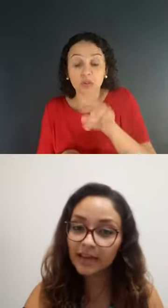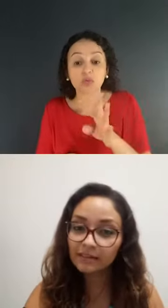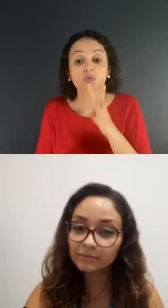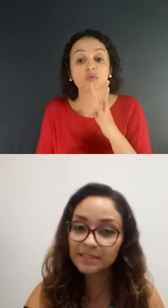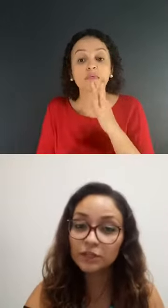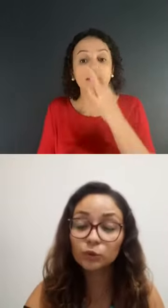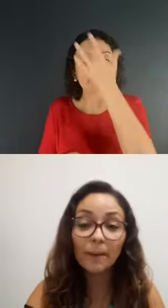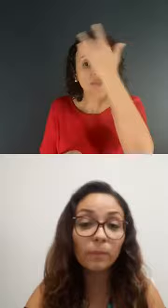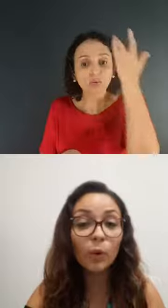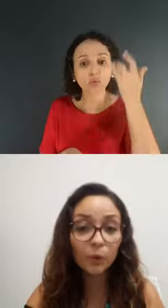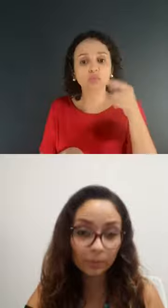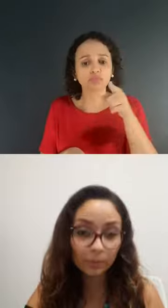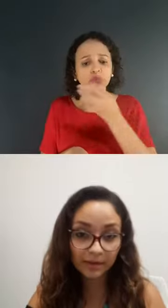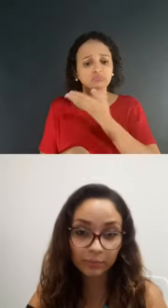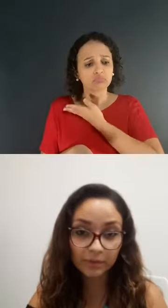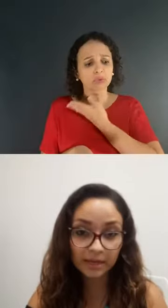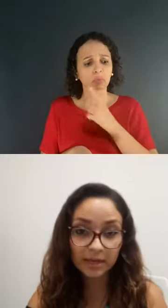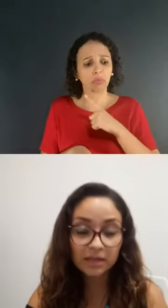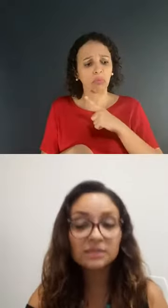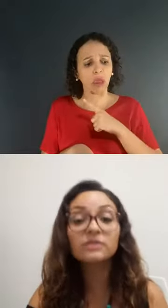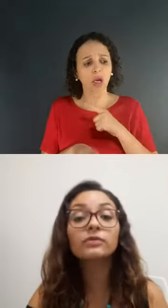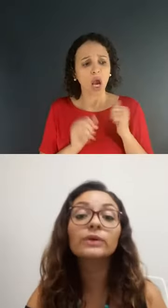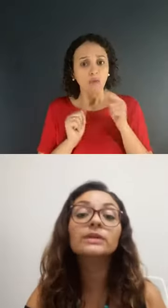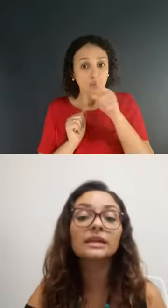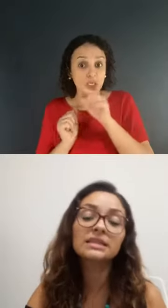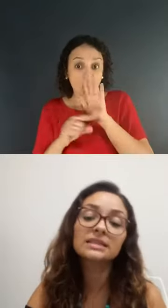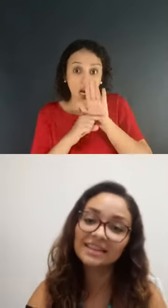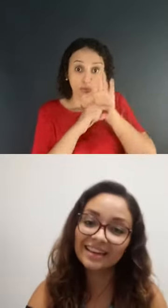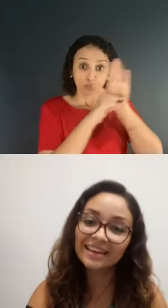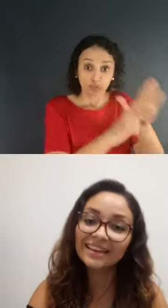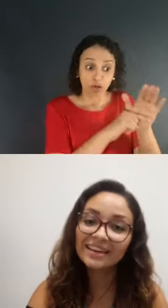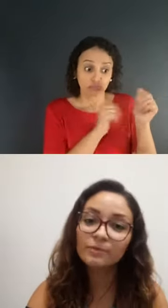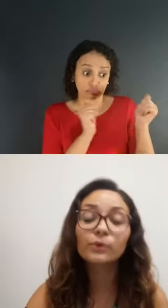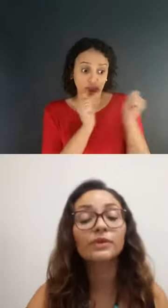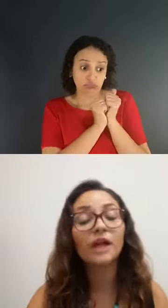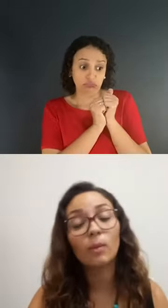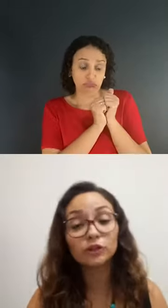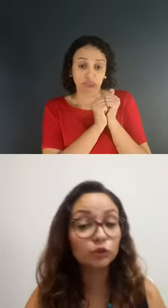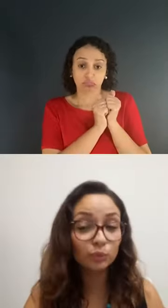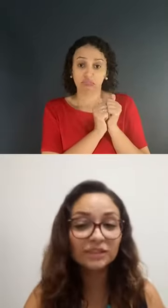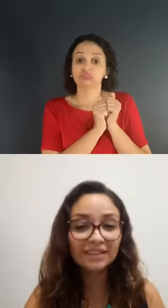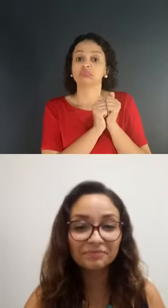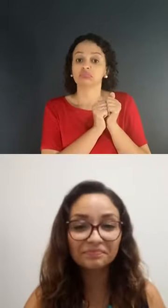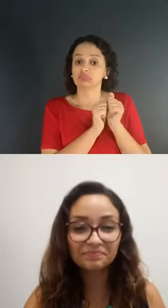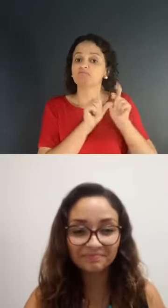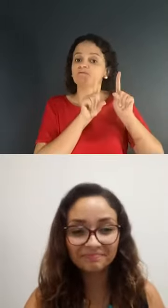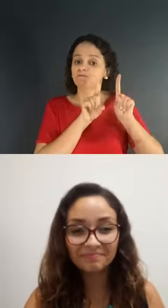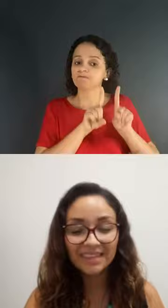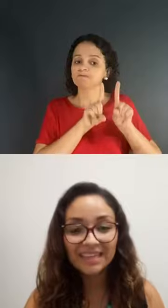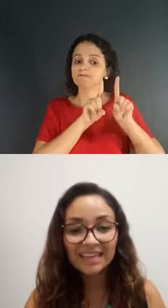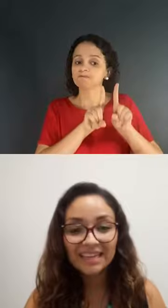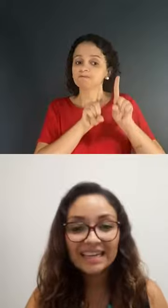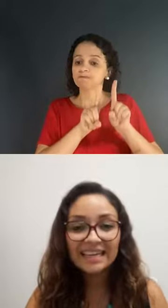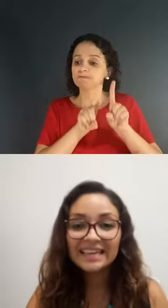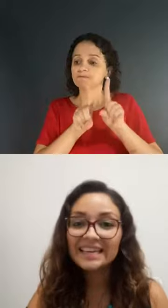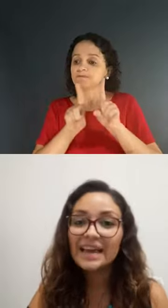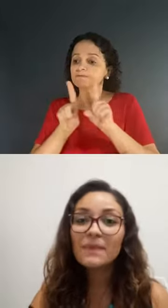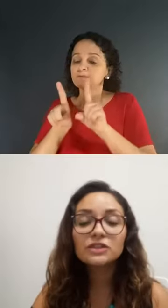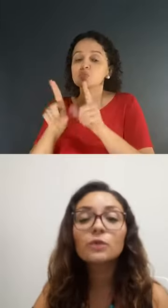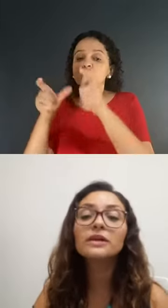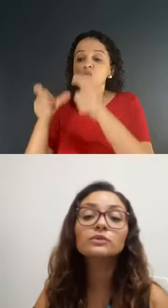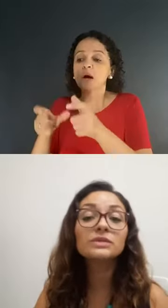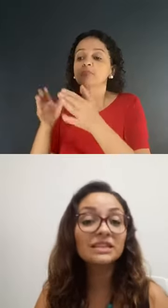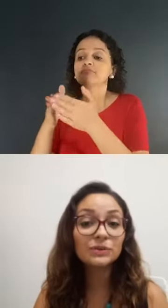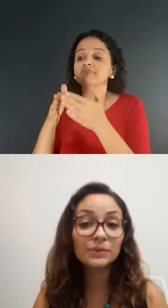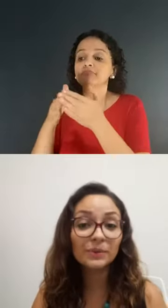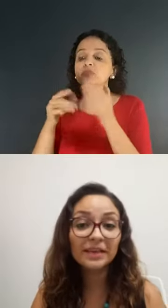ajude ela, seja um apoio para ela poder se fortalecer, procurar uma ajuda. E é